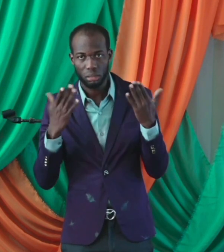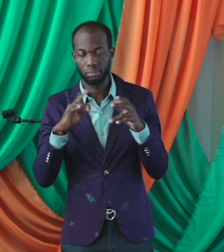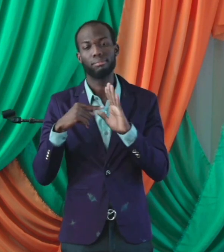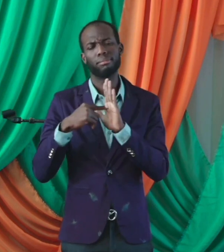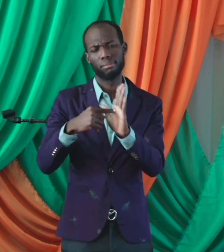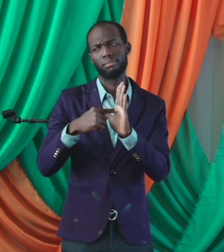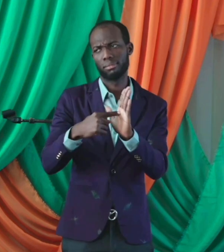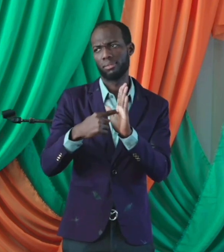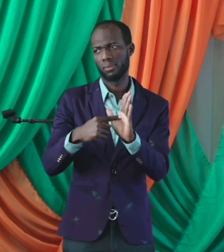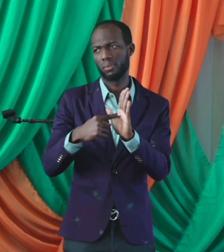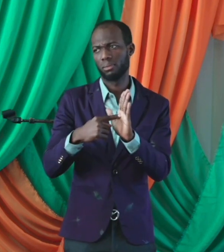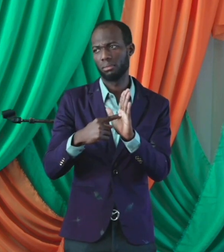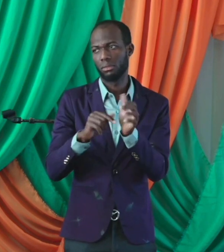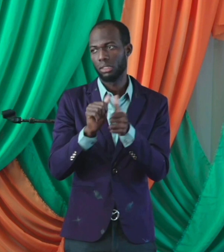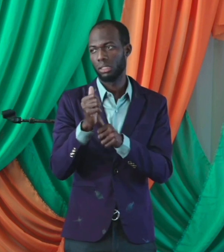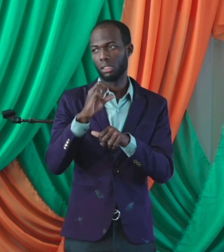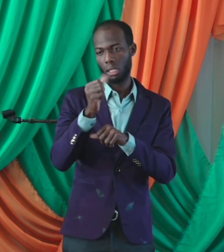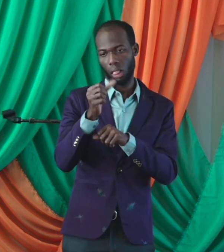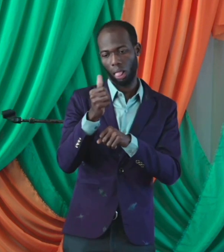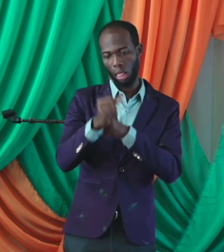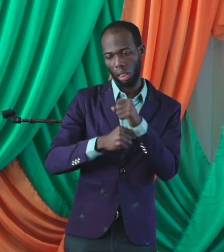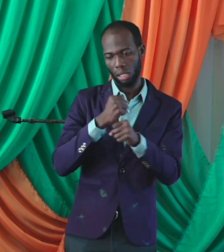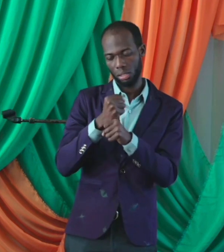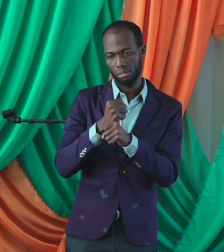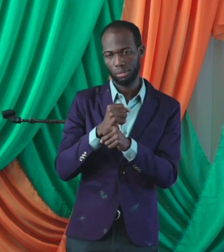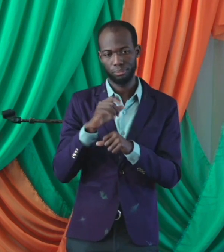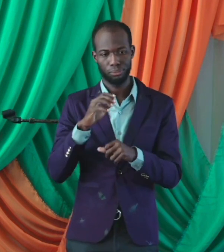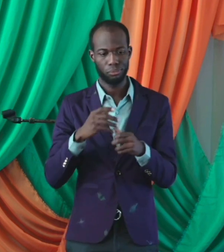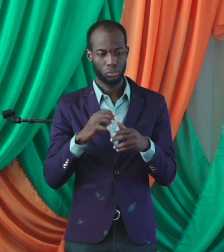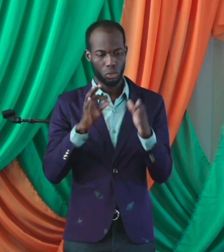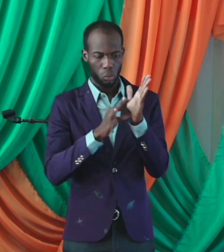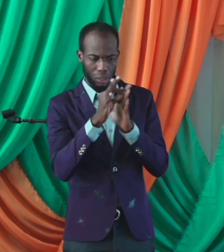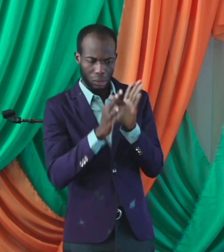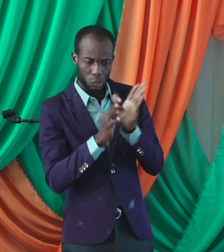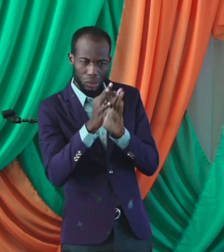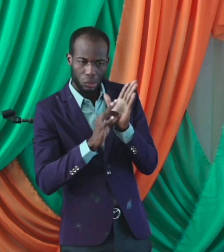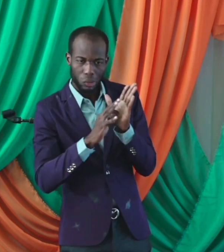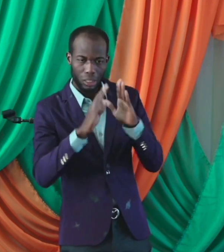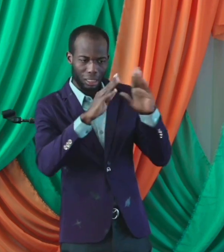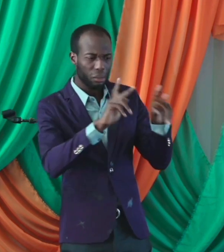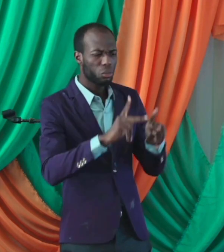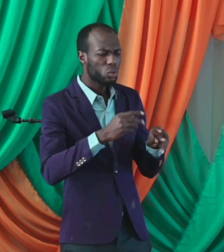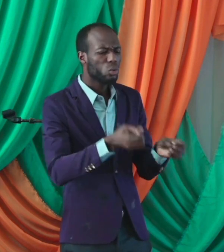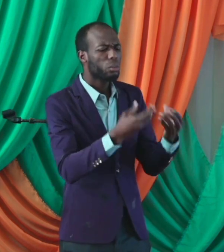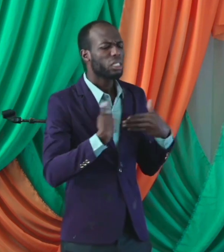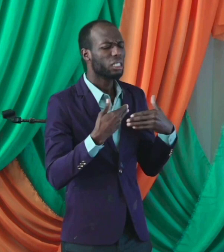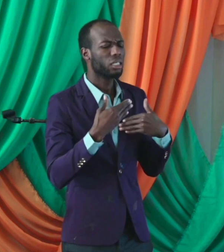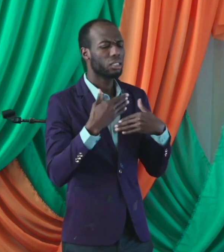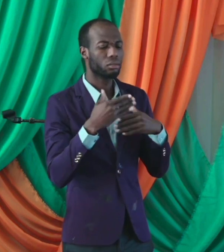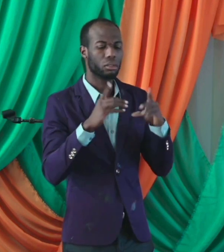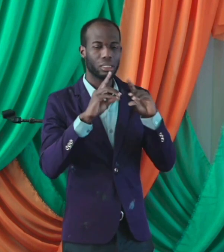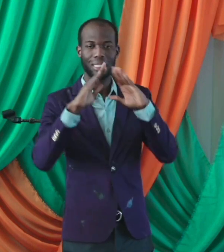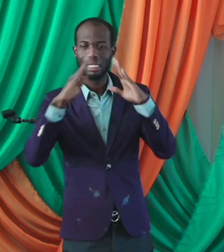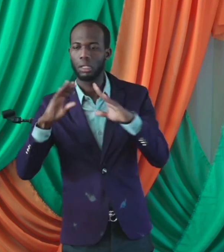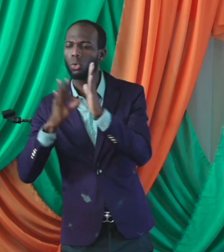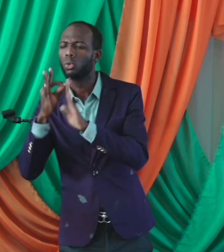Par exemple, chaque 10 ans, où ça s'est fait recensement, à le compter chaque haïtien qui est dans le pays. Il compte